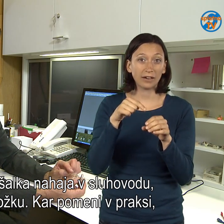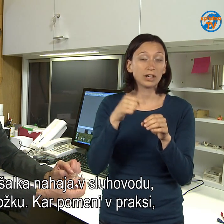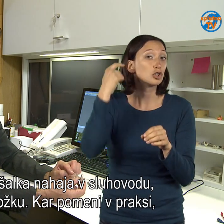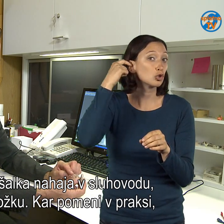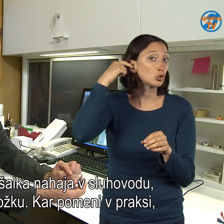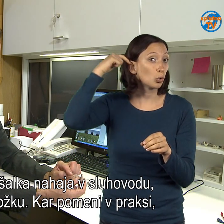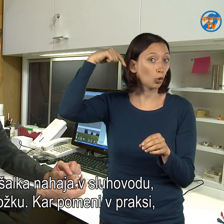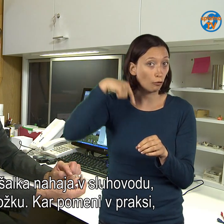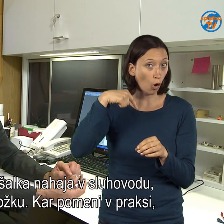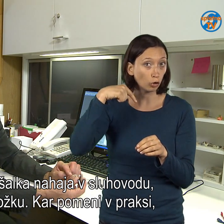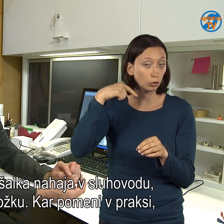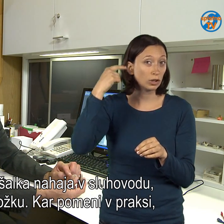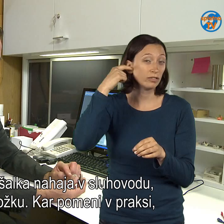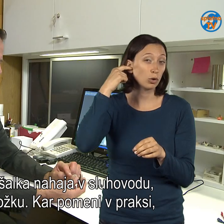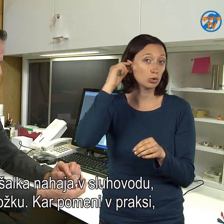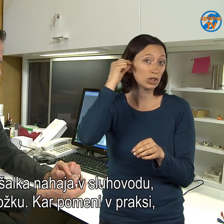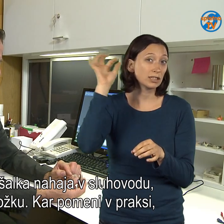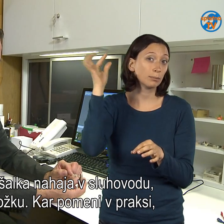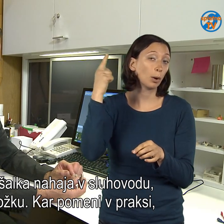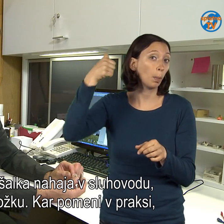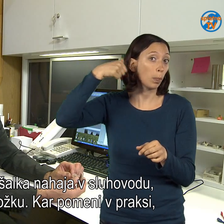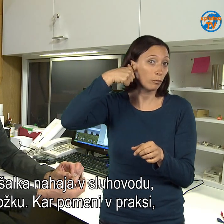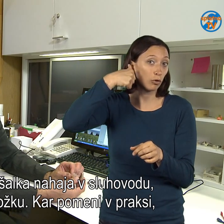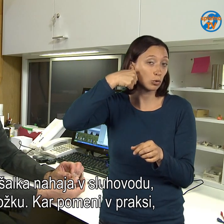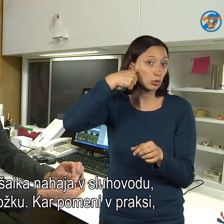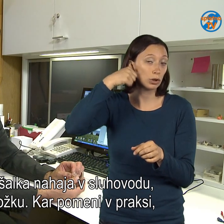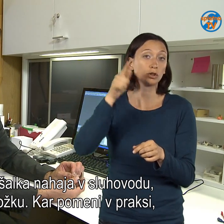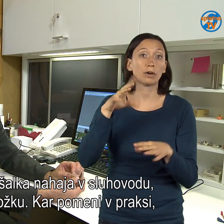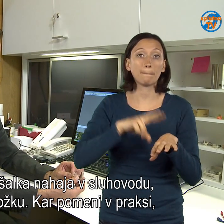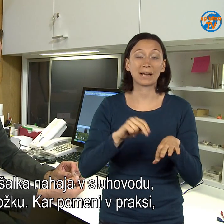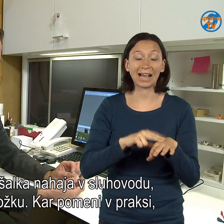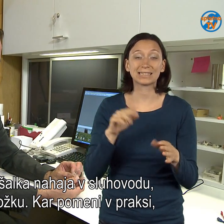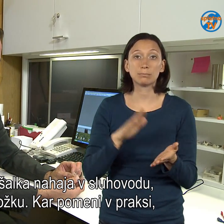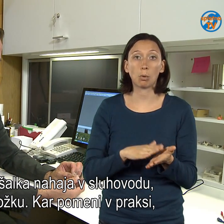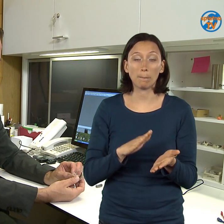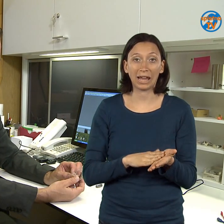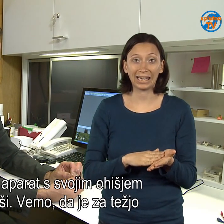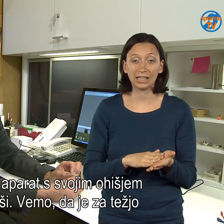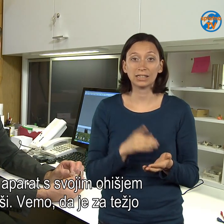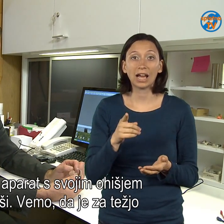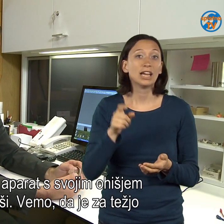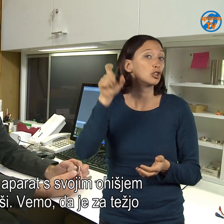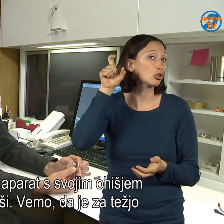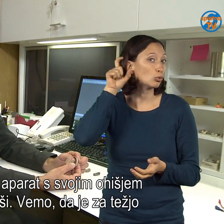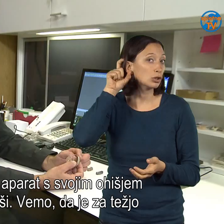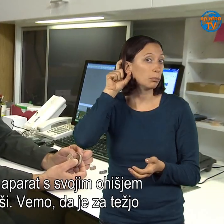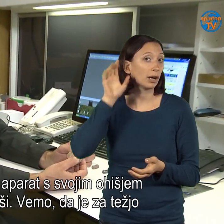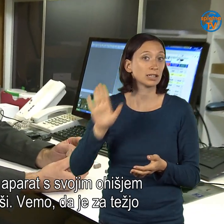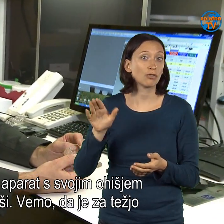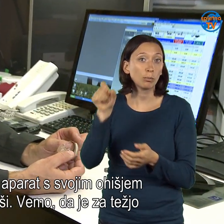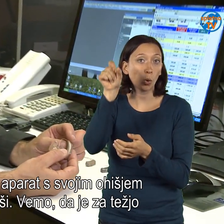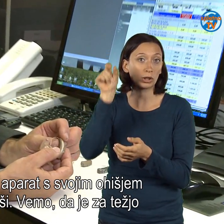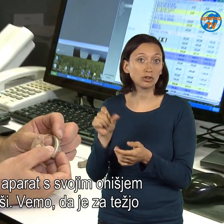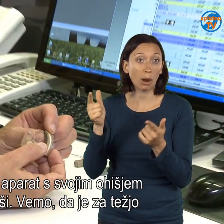v sluhovodu, v ušesnem vložku, kar v praksi pomeni, da je slušni aparat s svojim